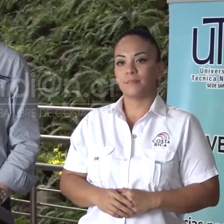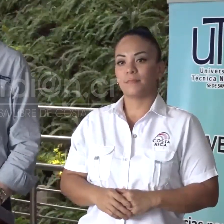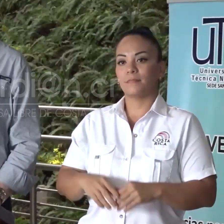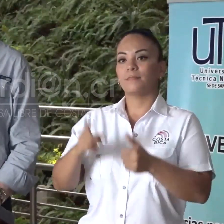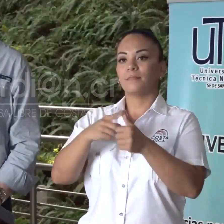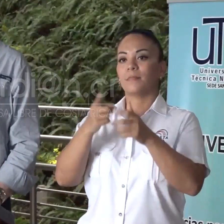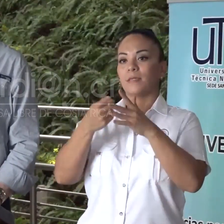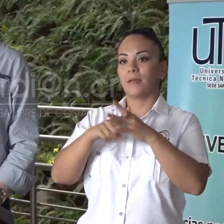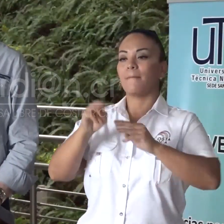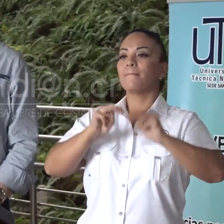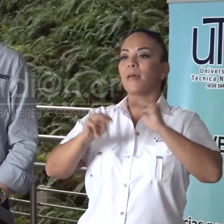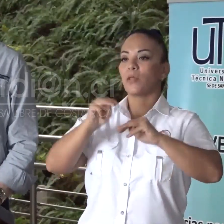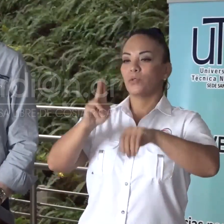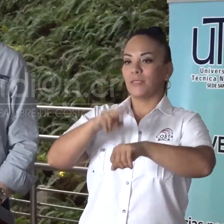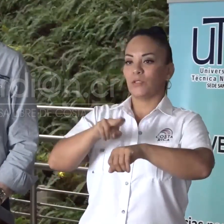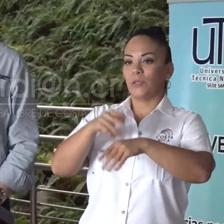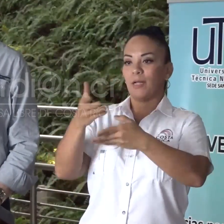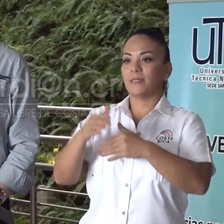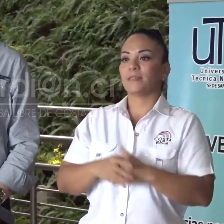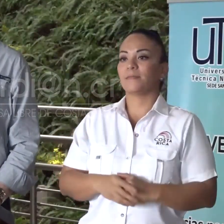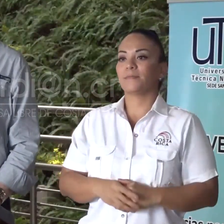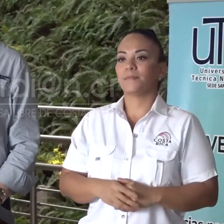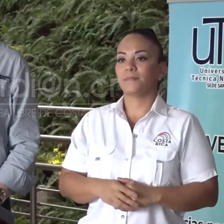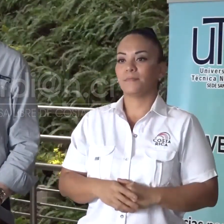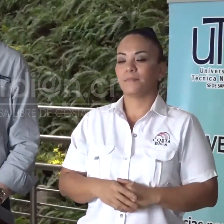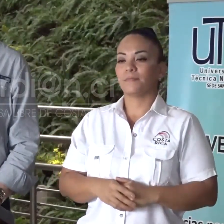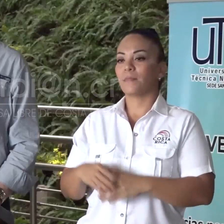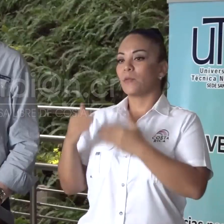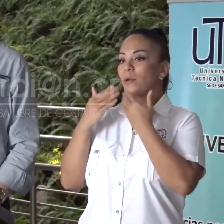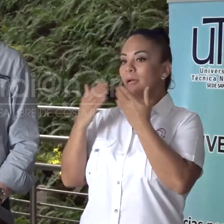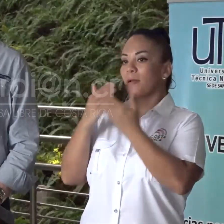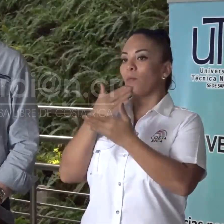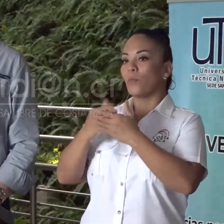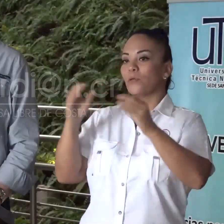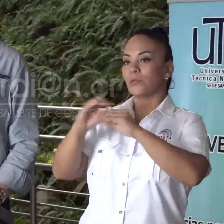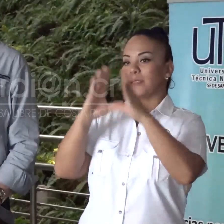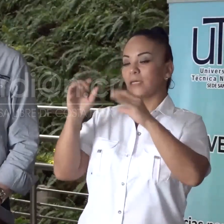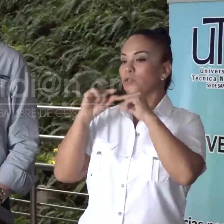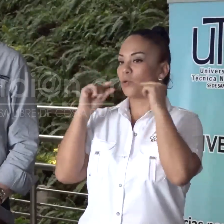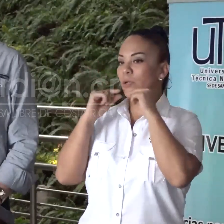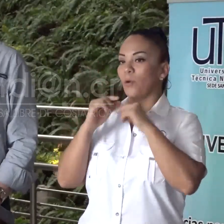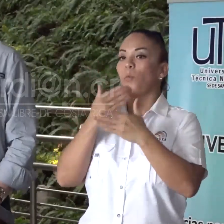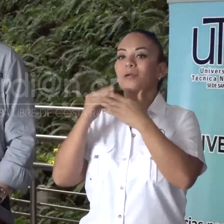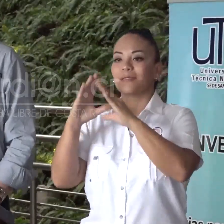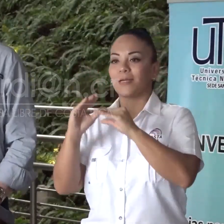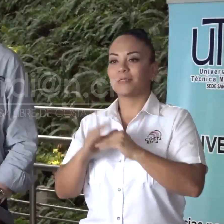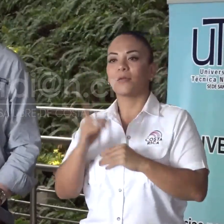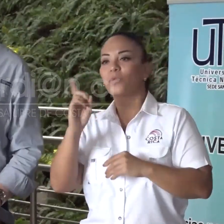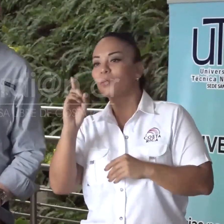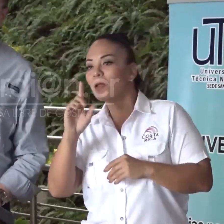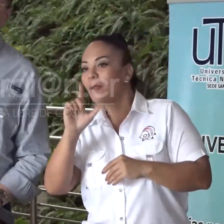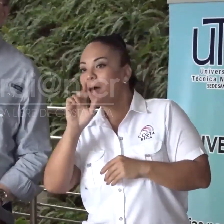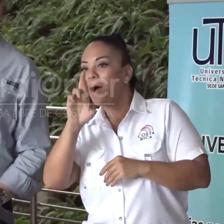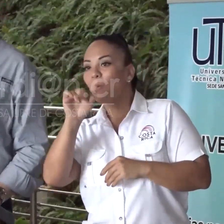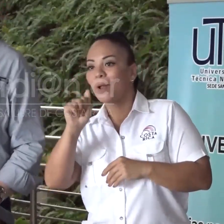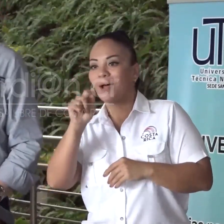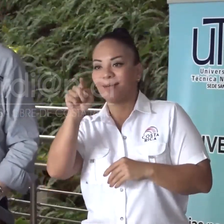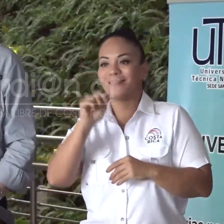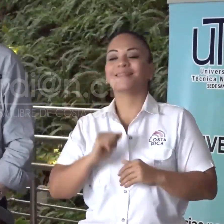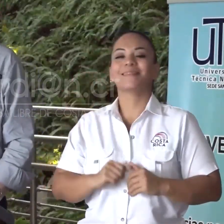iniciar con medios nacionales. Laura. Gracias, buenos días, don Rodrigo, buenas tardes. Don Rodrigo, aquí